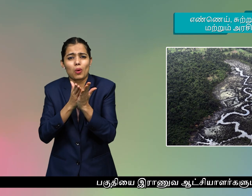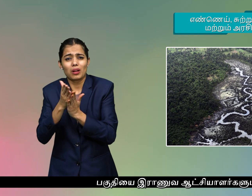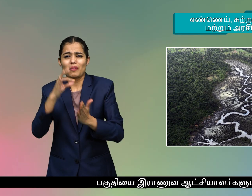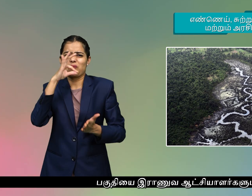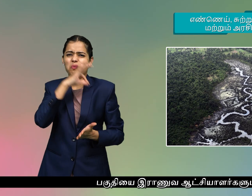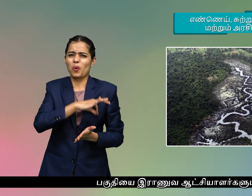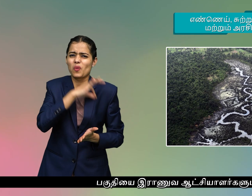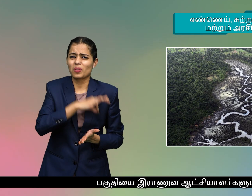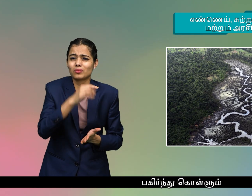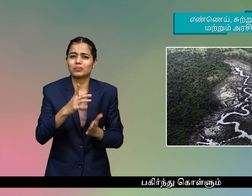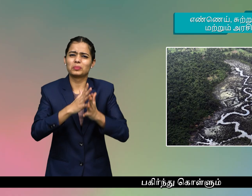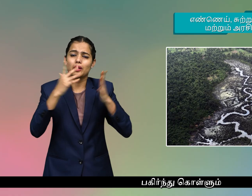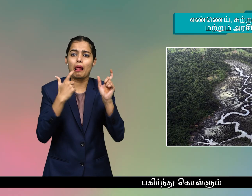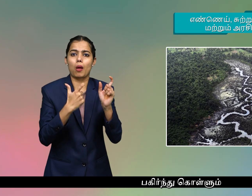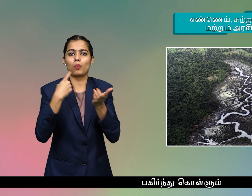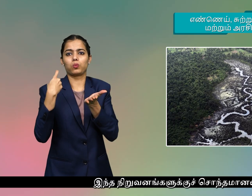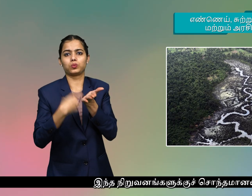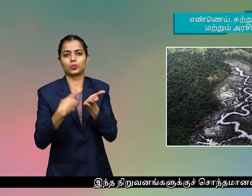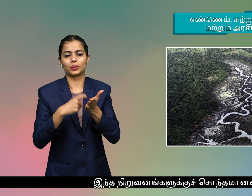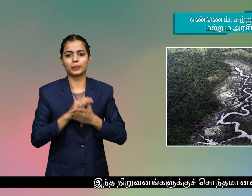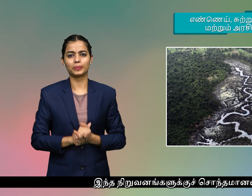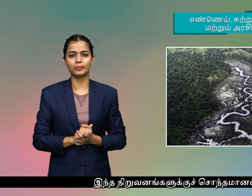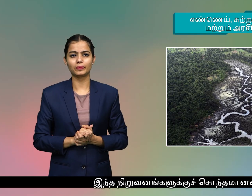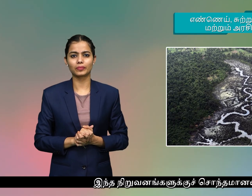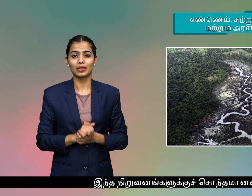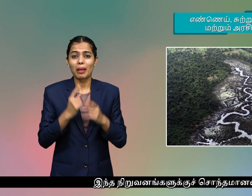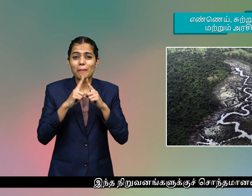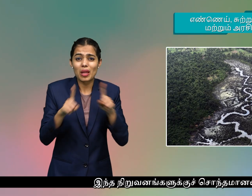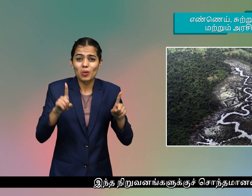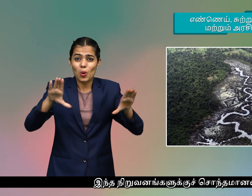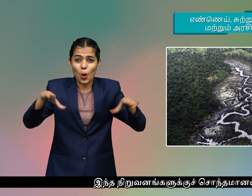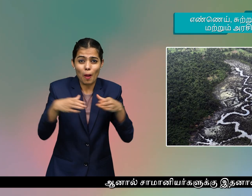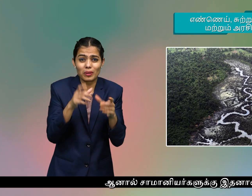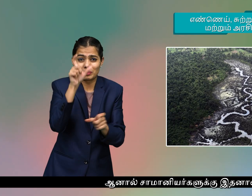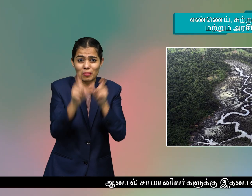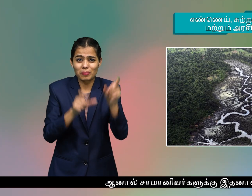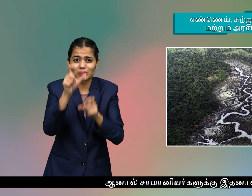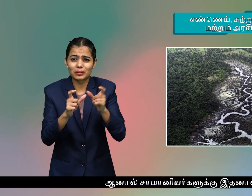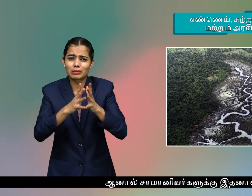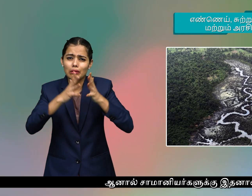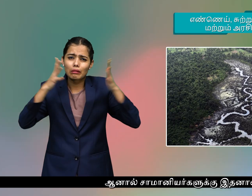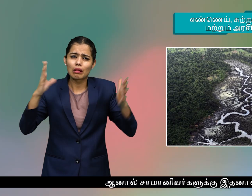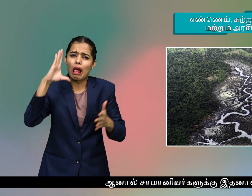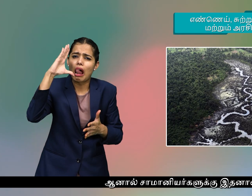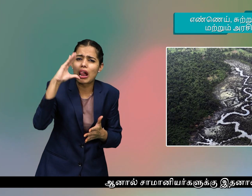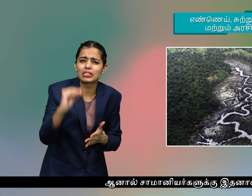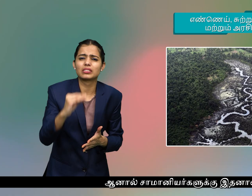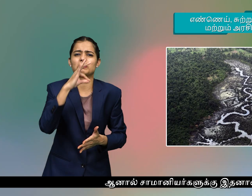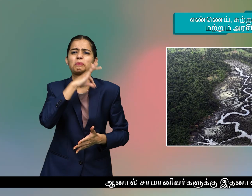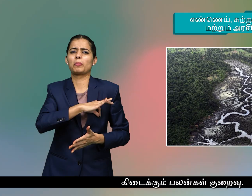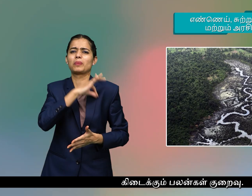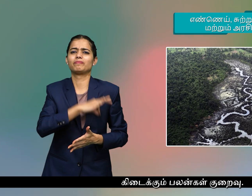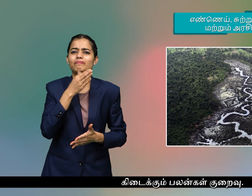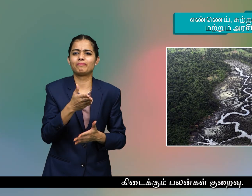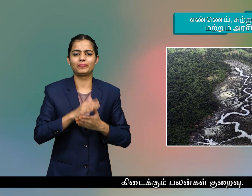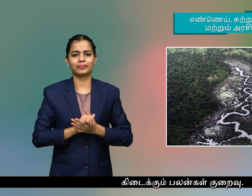இராணுவ ஆட்சியாளர்களுடன் பகிர்ந்து கொள்ளும் இந்த நிறுவனங்களுக்கு சொந்தமானவை. ஆனால் சாமானியர்களுக்கு